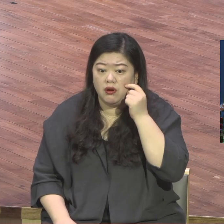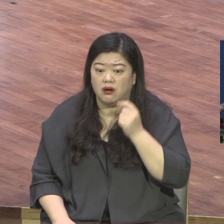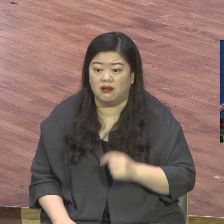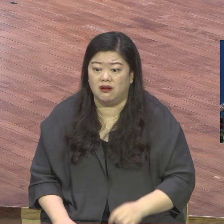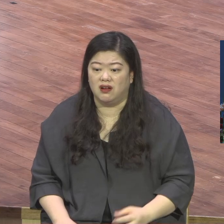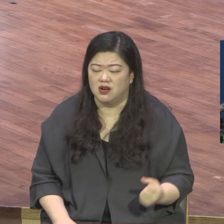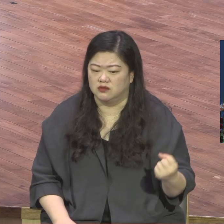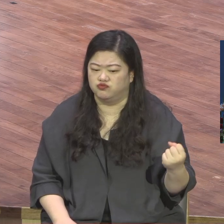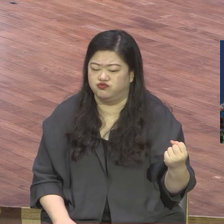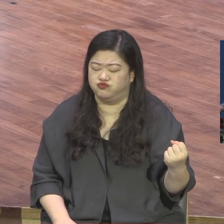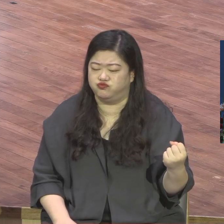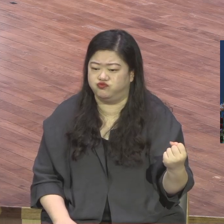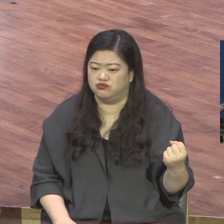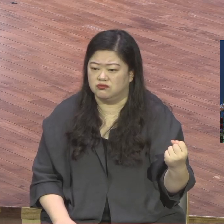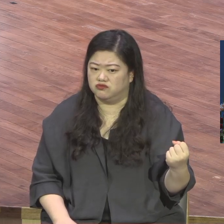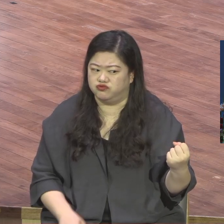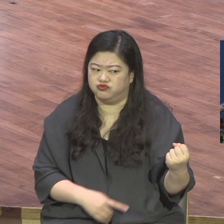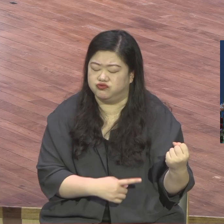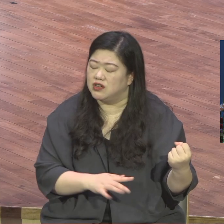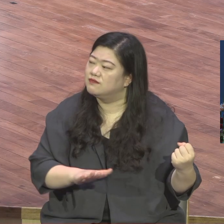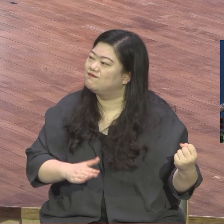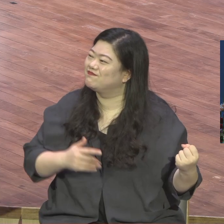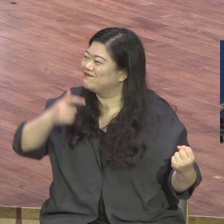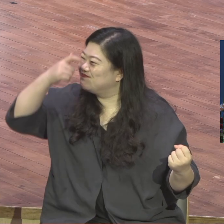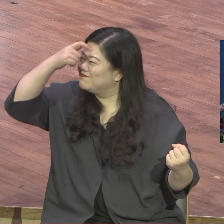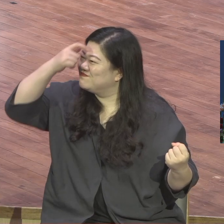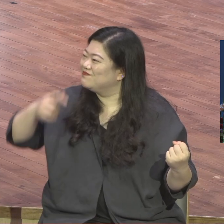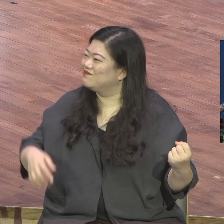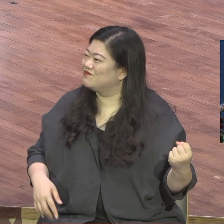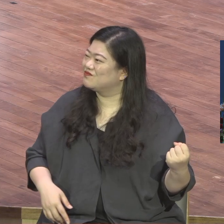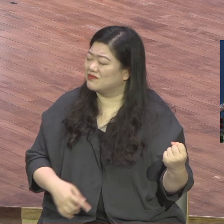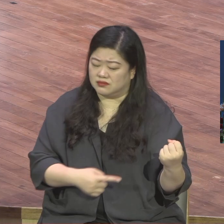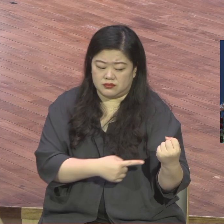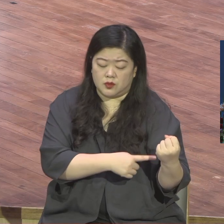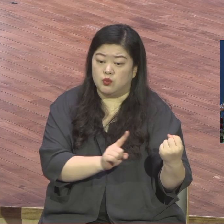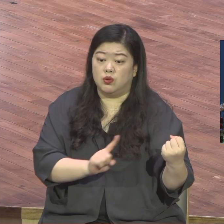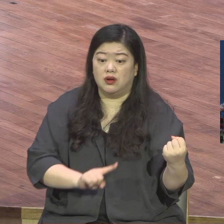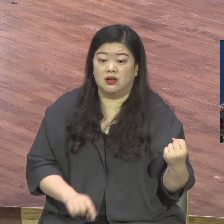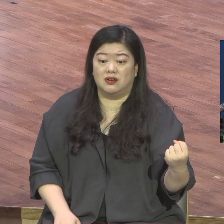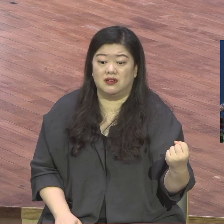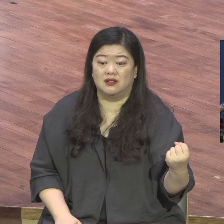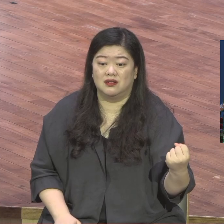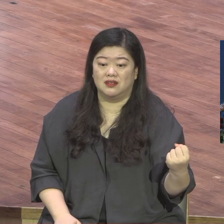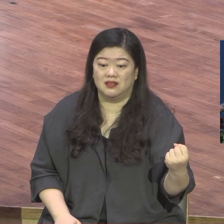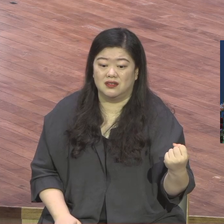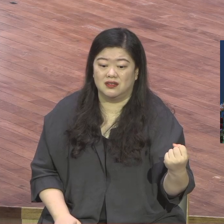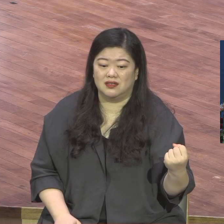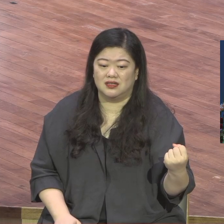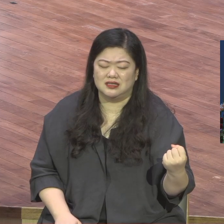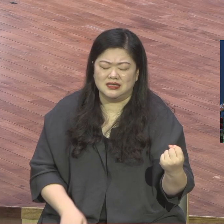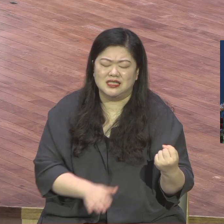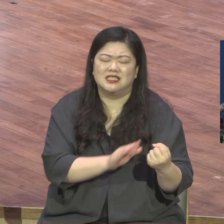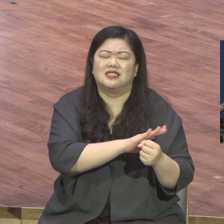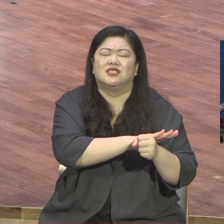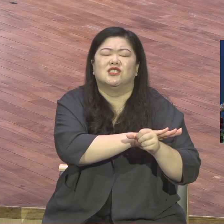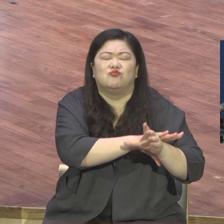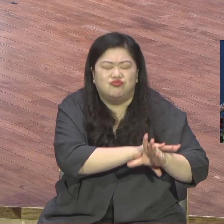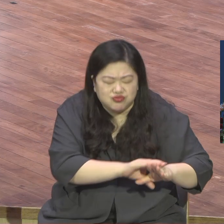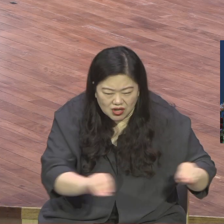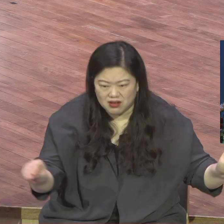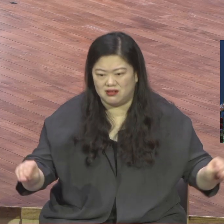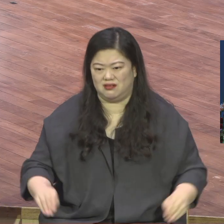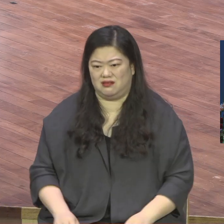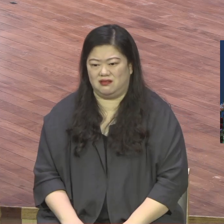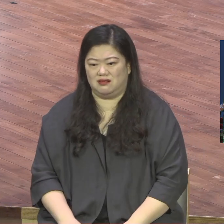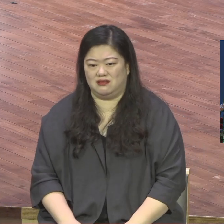하나님이 그 예배는 받지 않습니다. 사실 용서하지 못하는 마음을 내버려